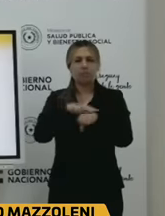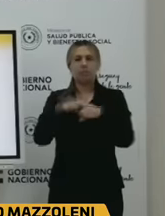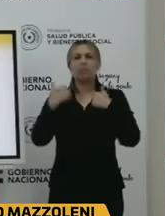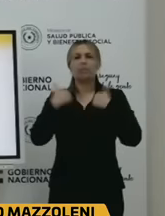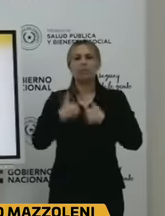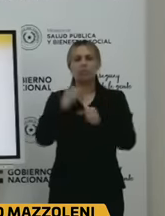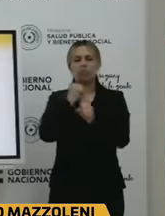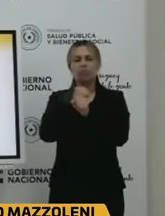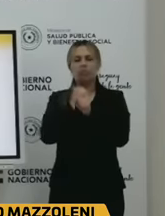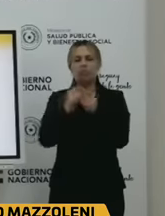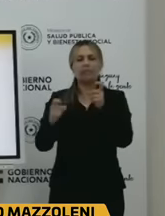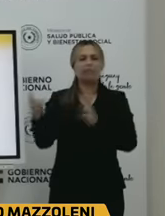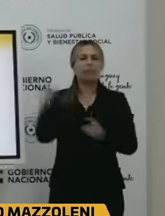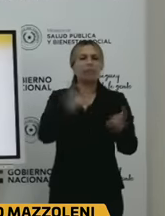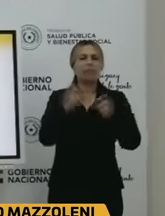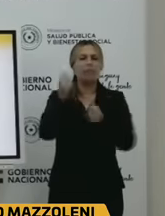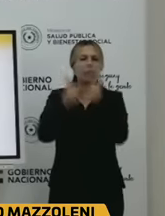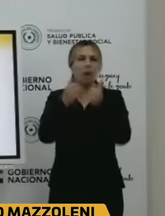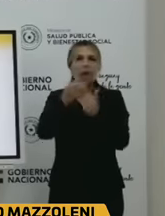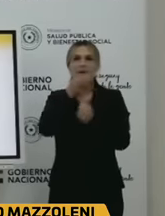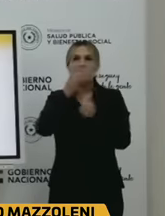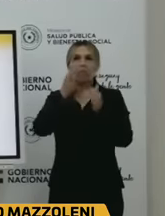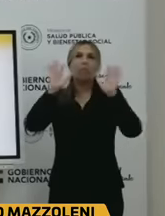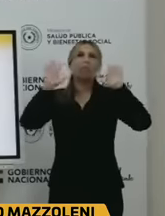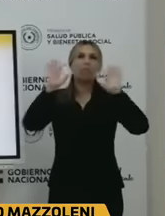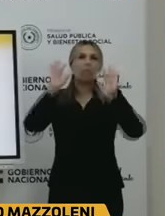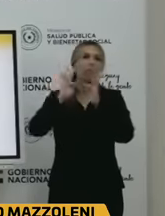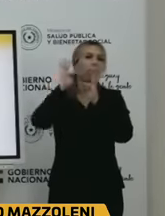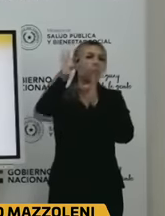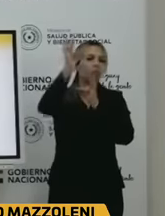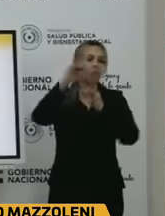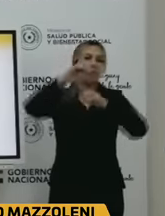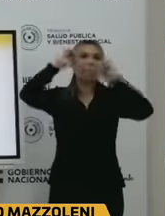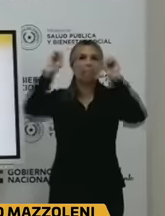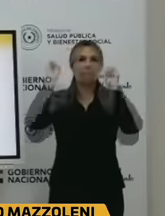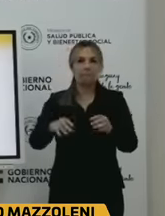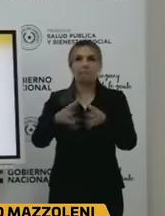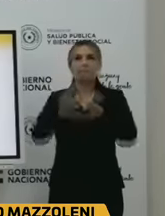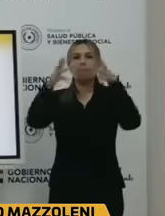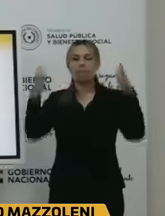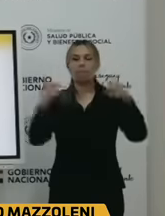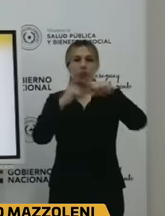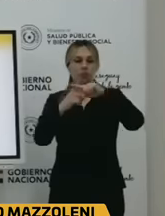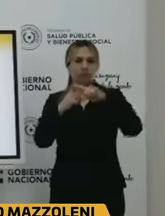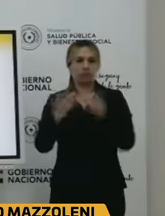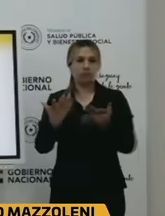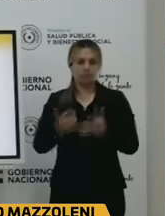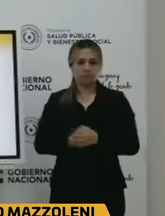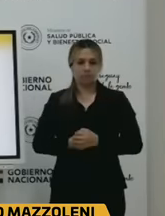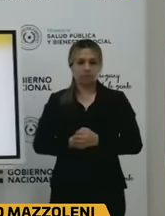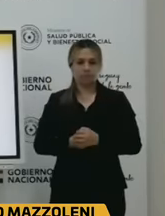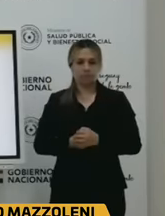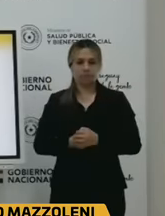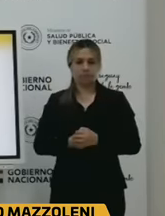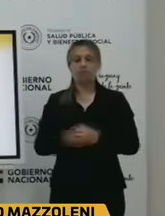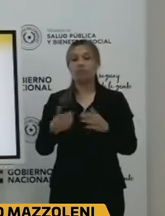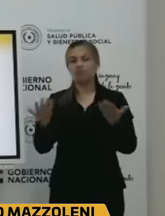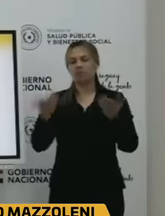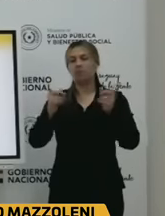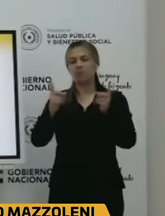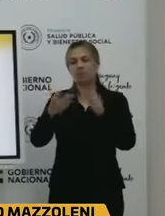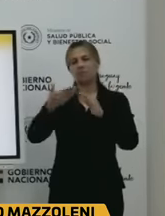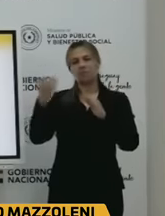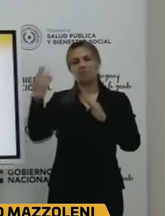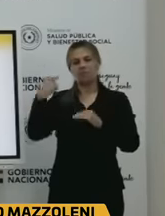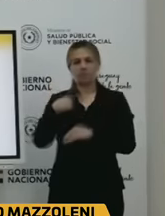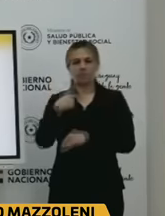planeado en el eventual caso de que nos toque una segunda ola con más fuerza? Sí, como he dicho en varias ocasiones, de ninguna